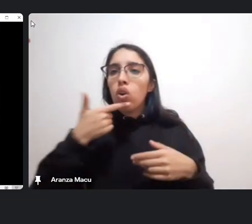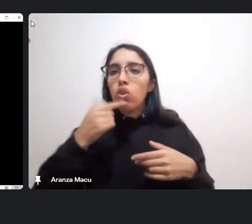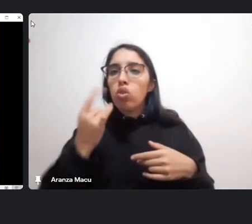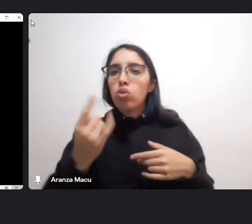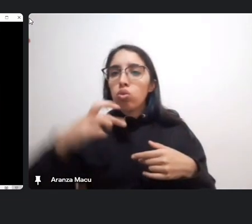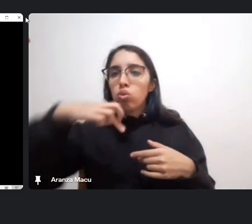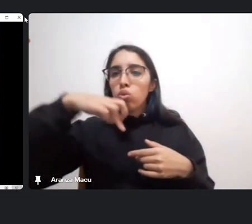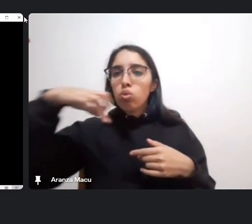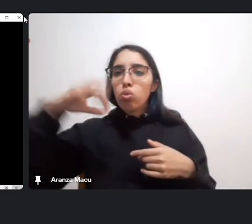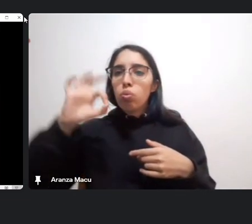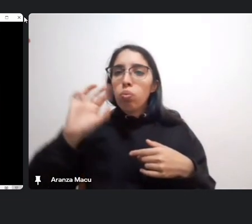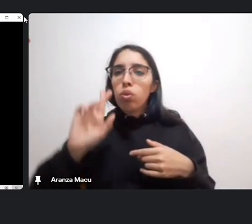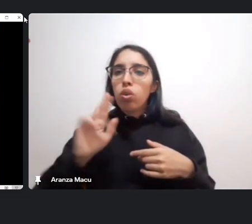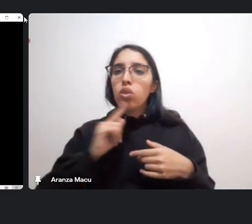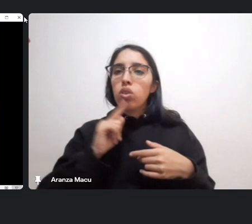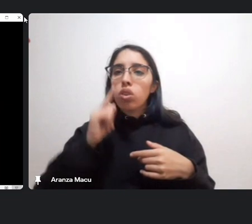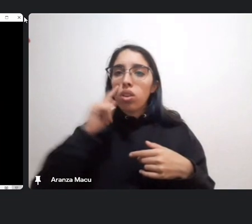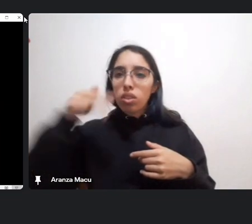Se